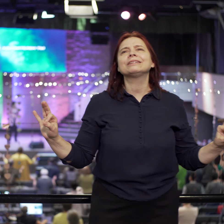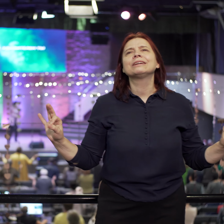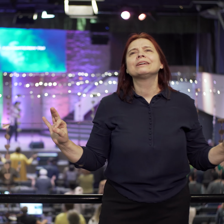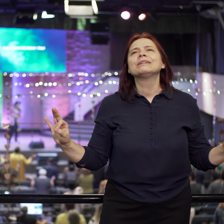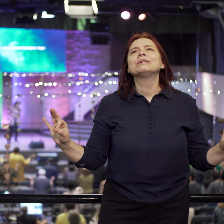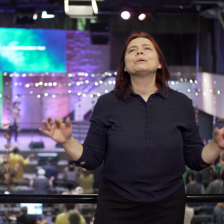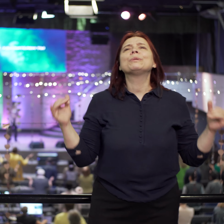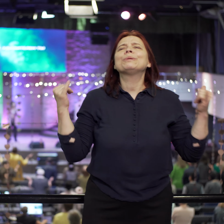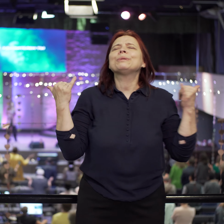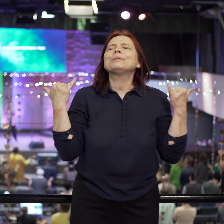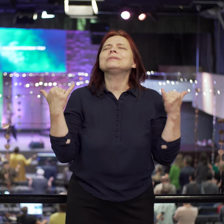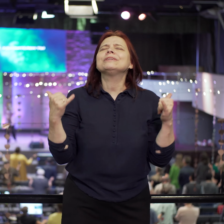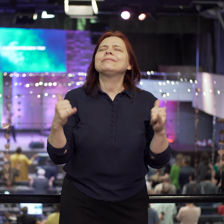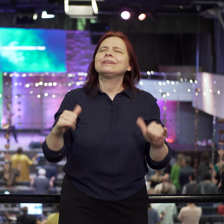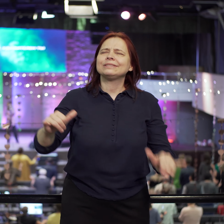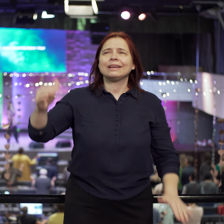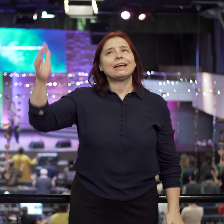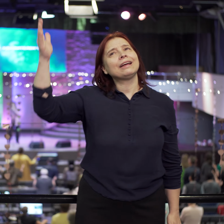прекрасен,